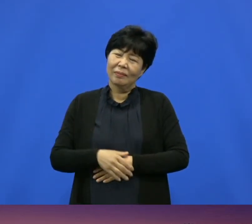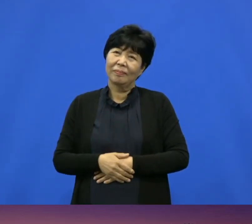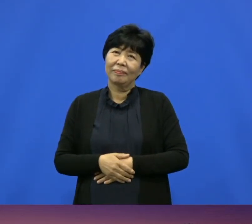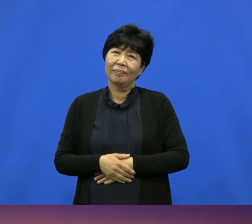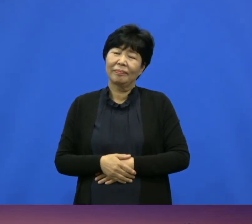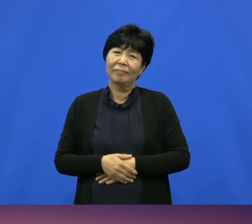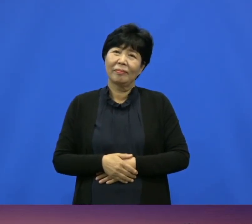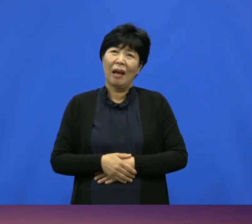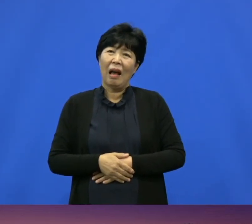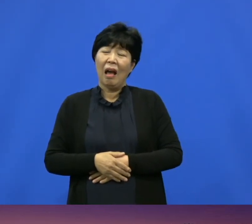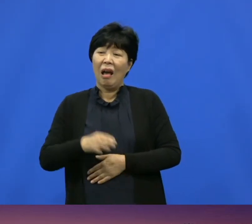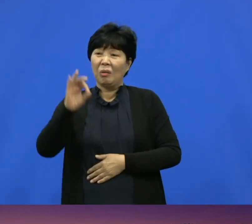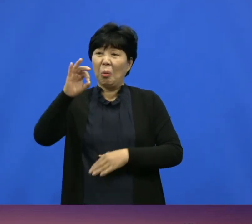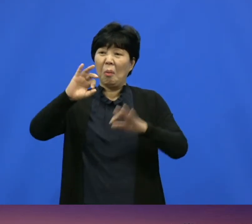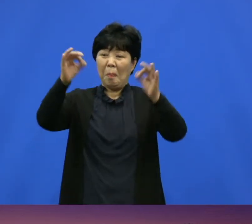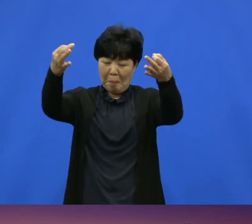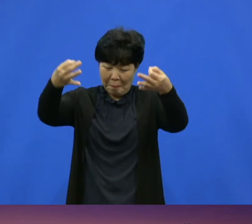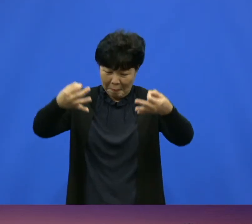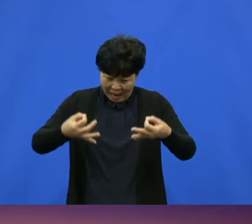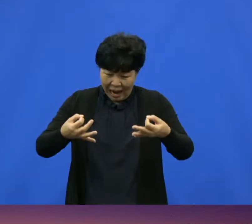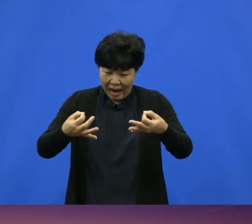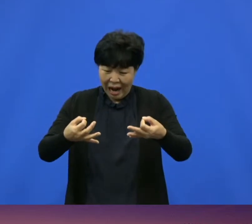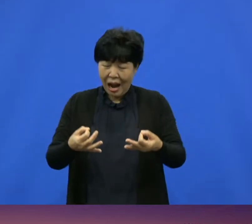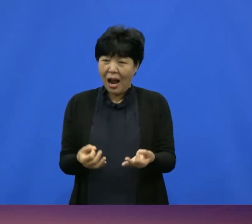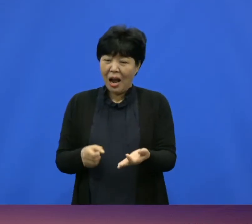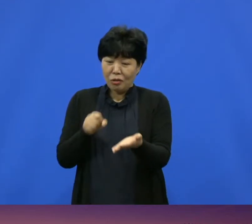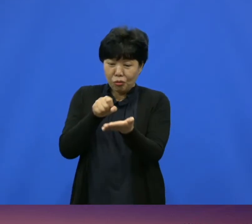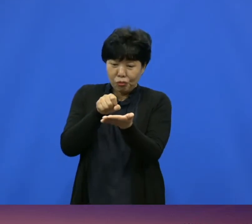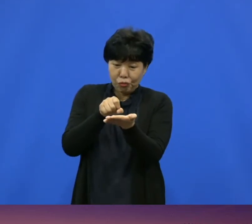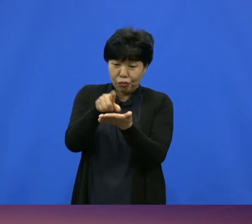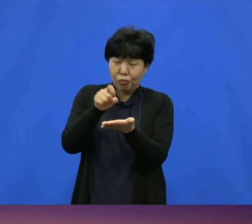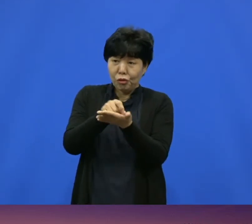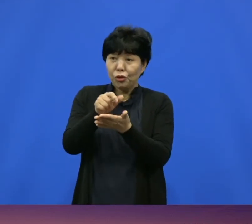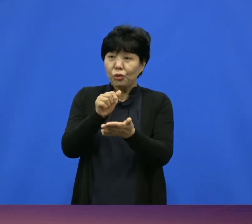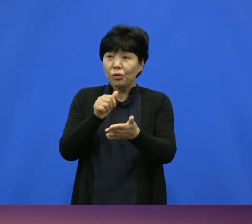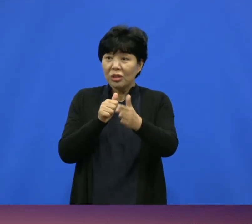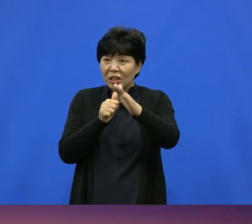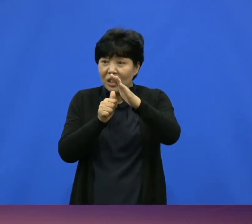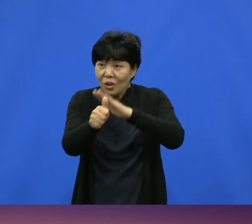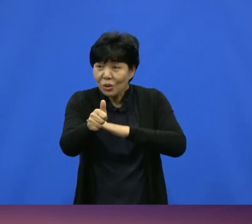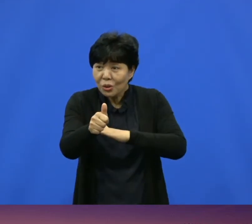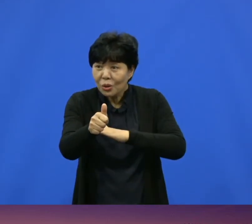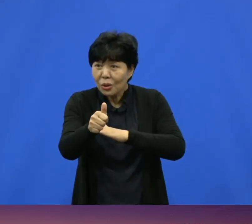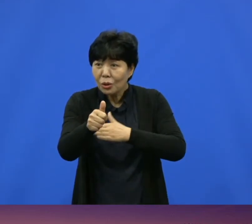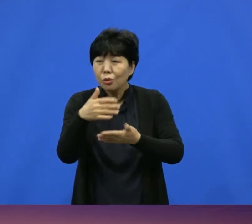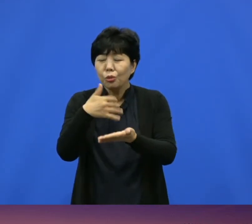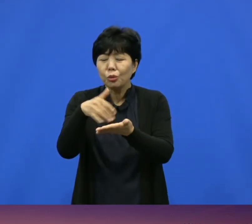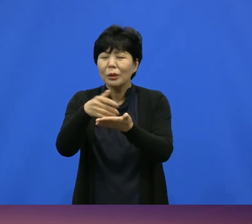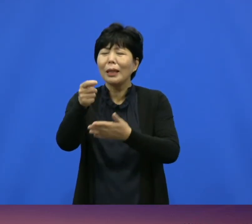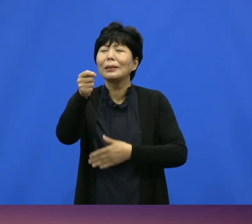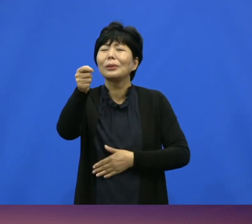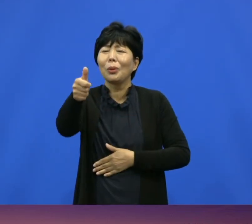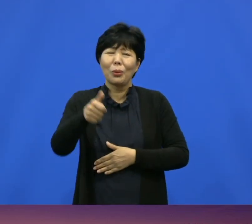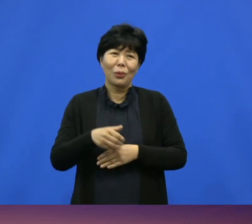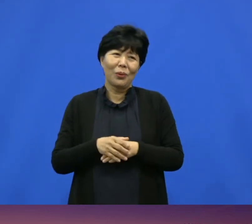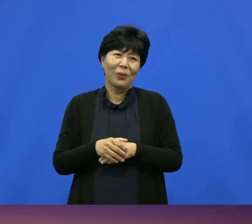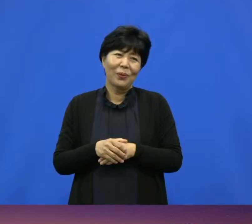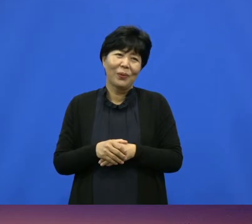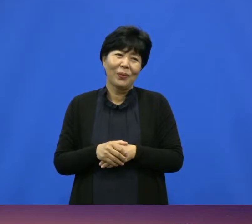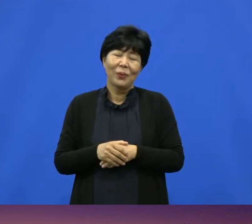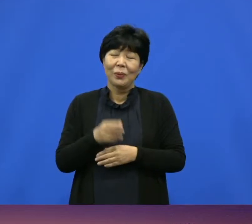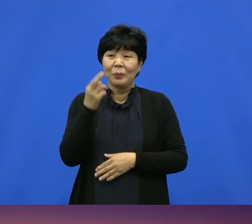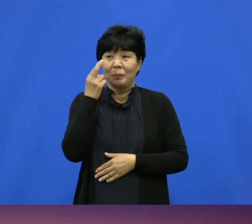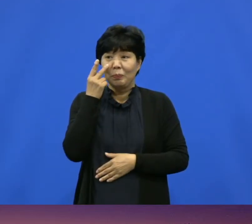받고, 여러분, 유럽 리그에 뛰는 축구 선수는요, 몇 명 안 되는 거예요. 여러분, 유럽 리그가 얼마나